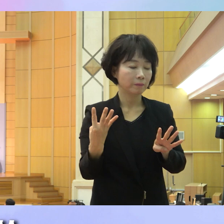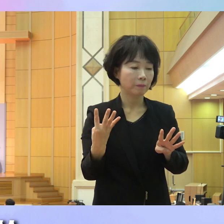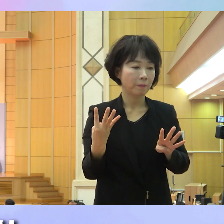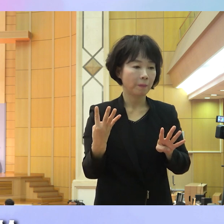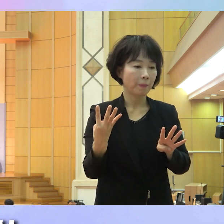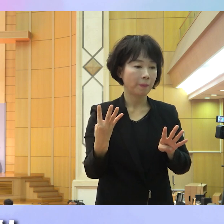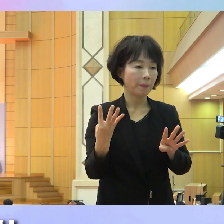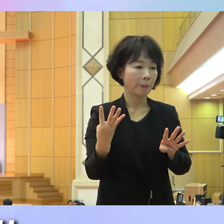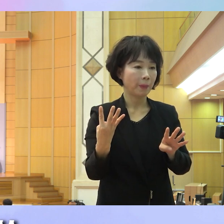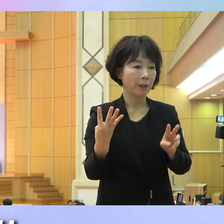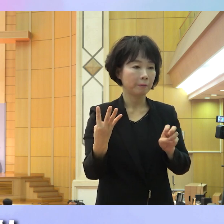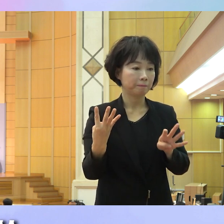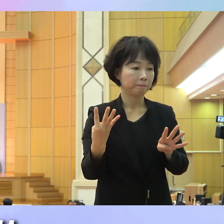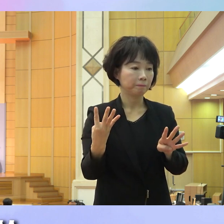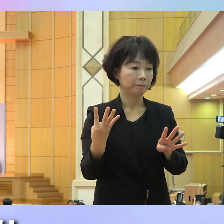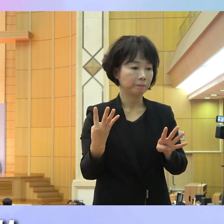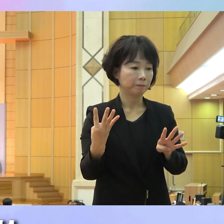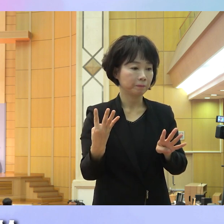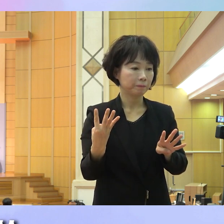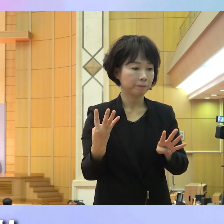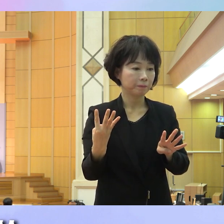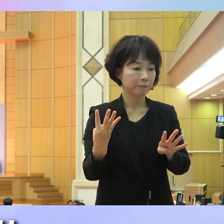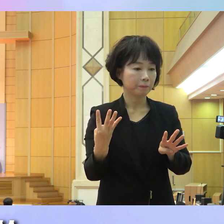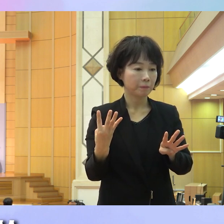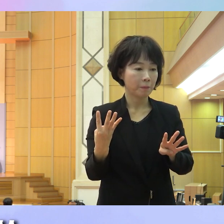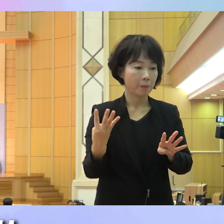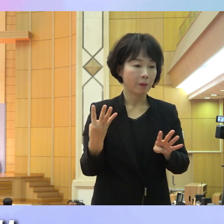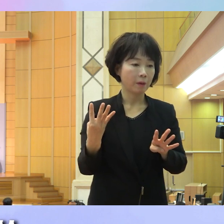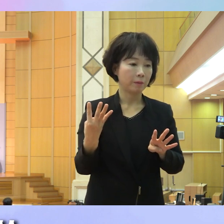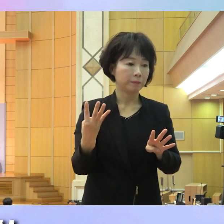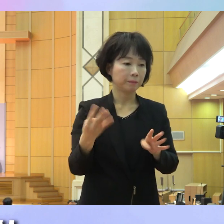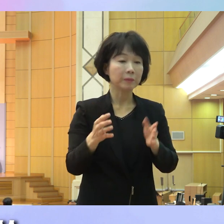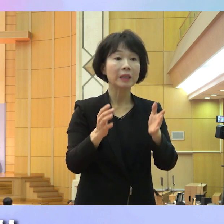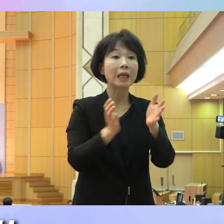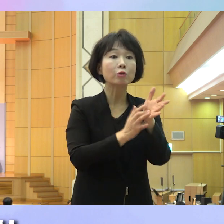148페이지 34절 읽어보면 예수께서